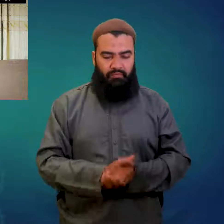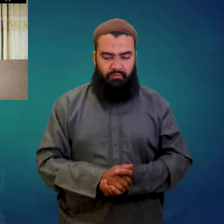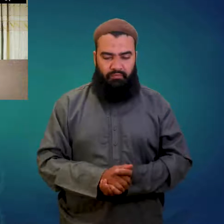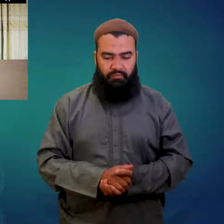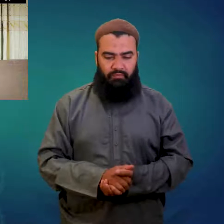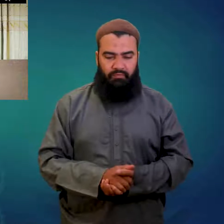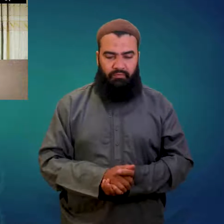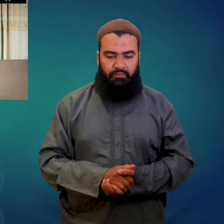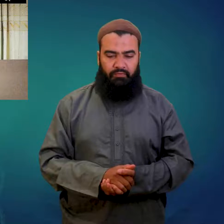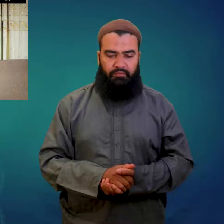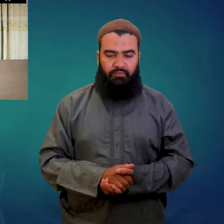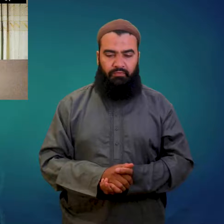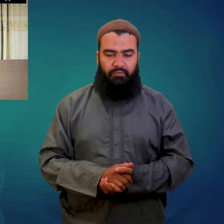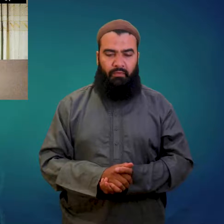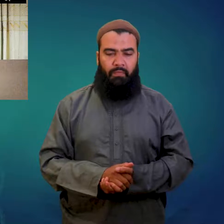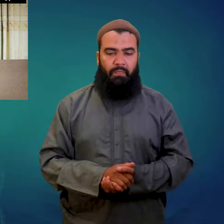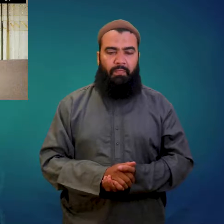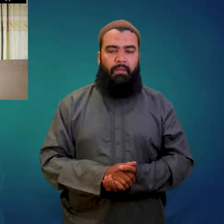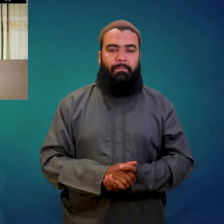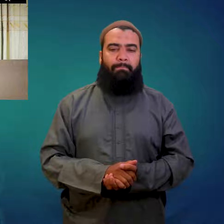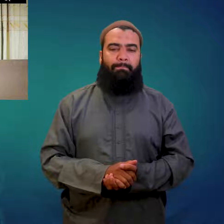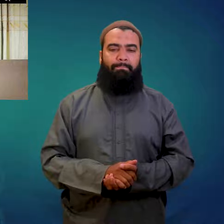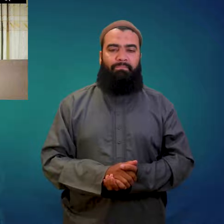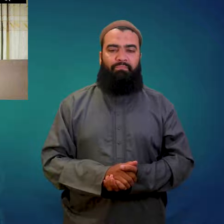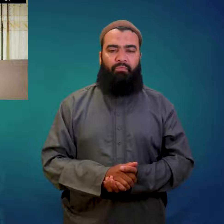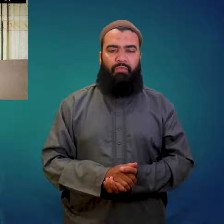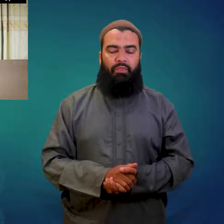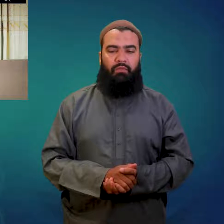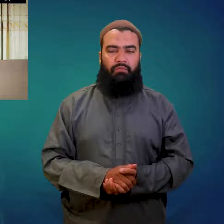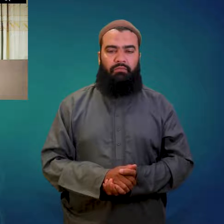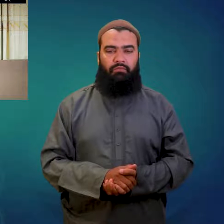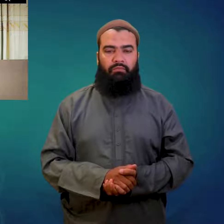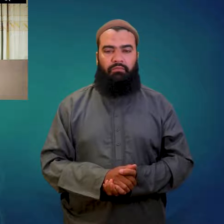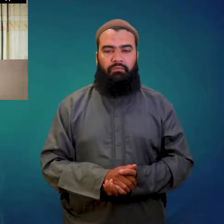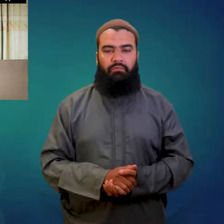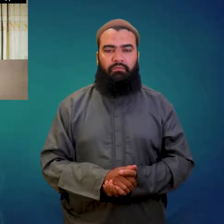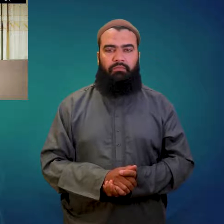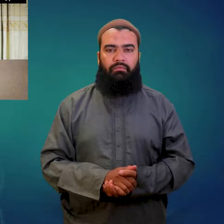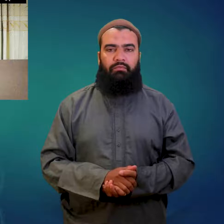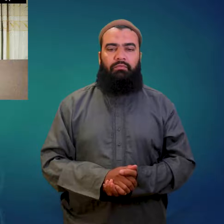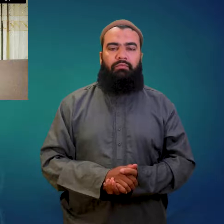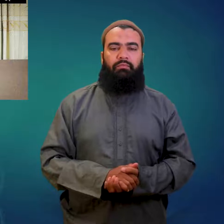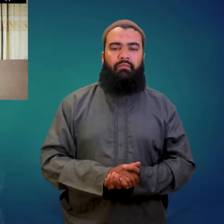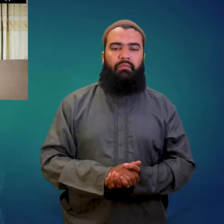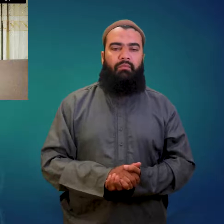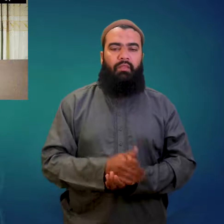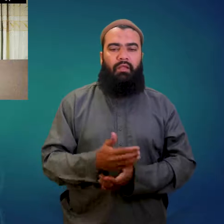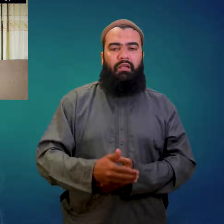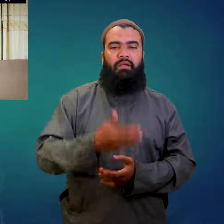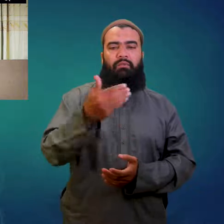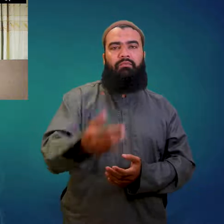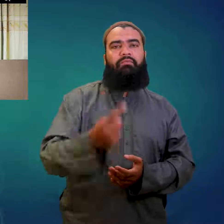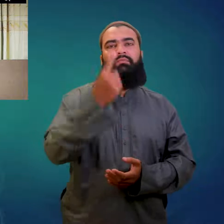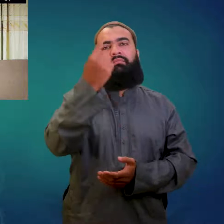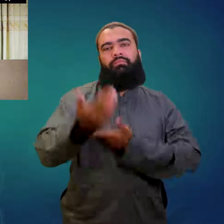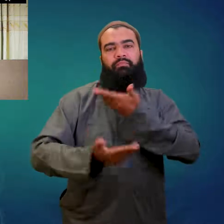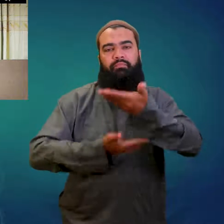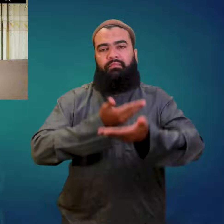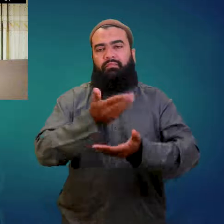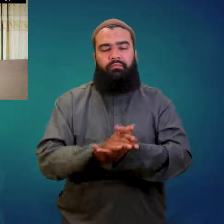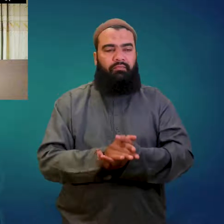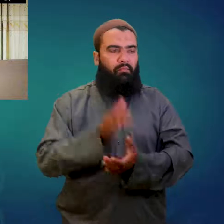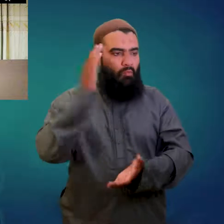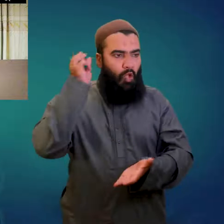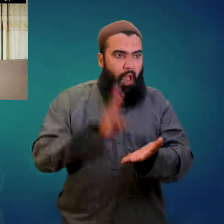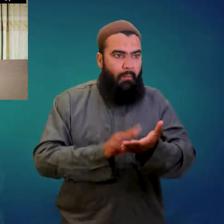رکوع نمبر 10 آیت نمبر 10، یا ایھا الذین آمنوا هل ادلکم علی تجارہ، اہل ایمان